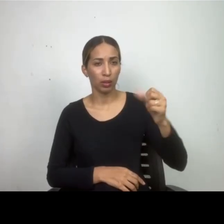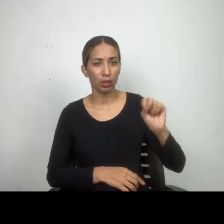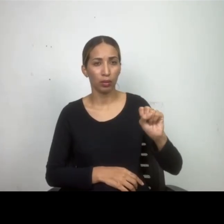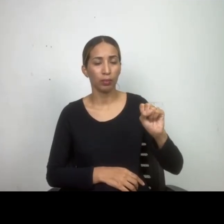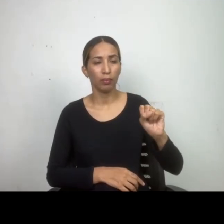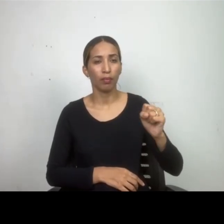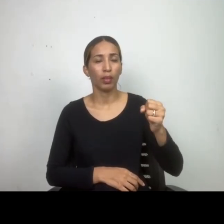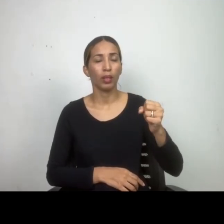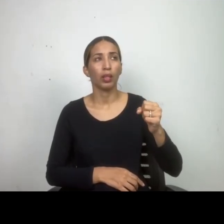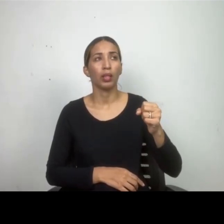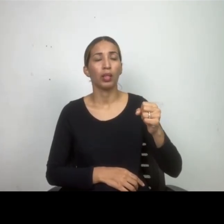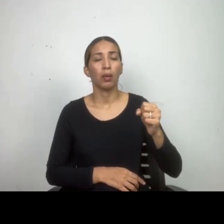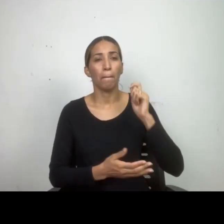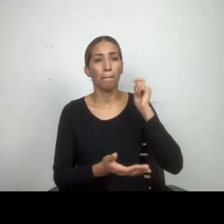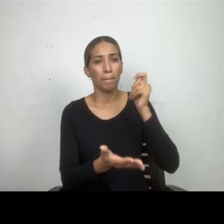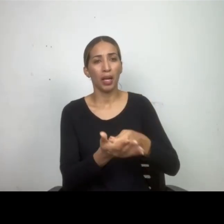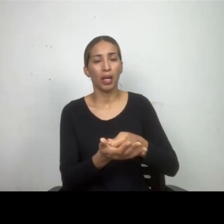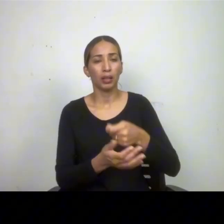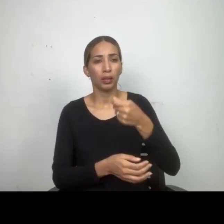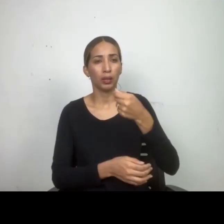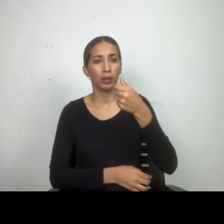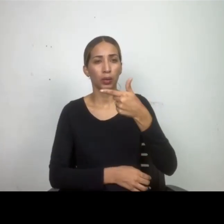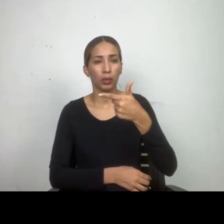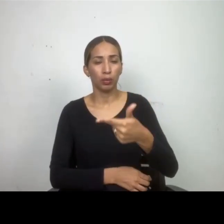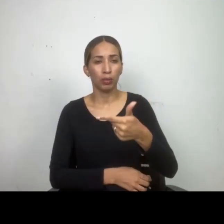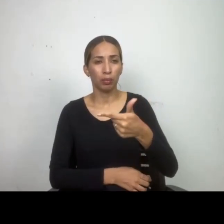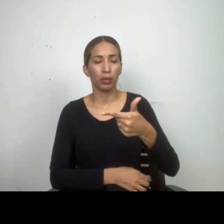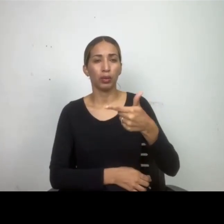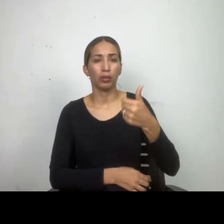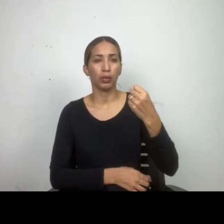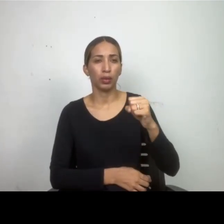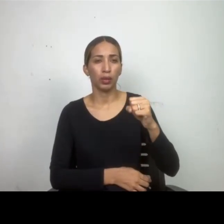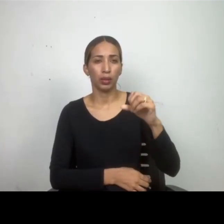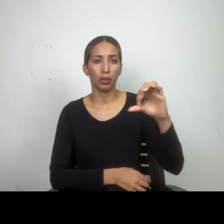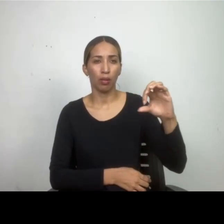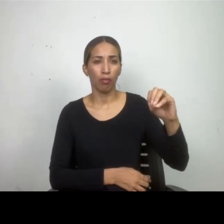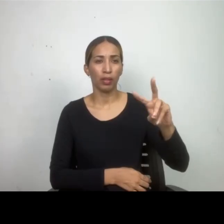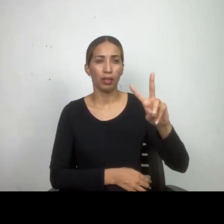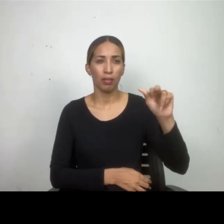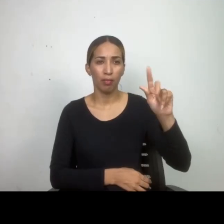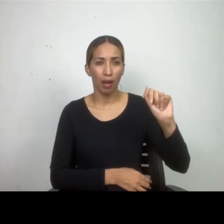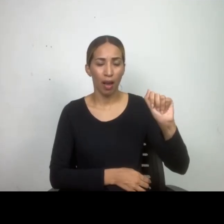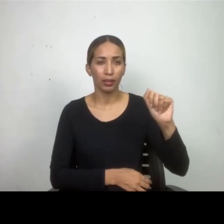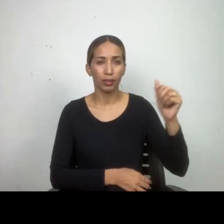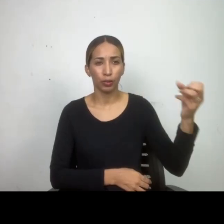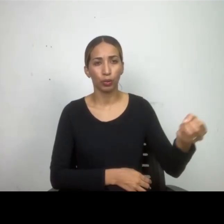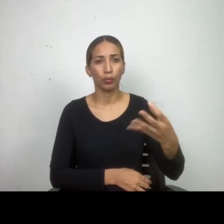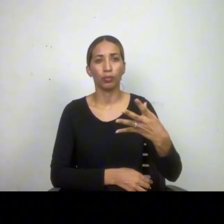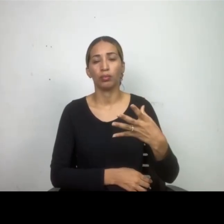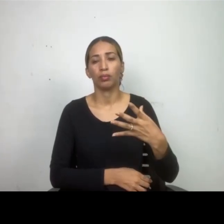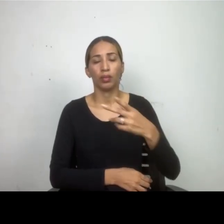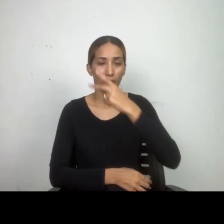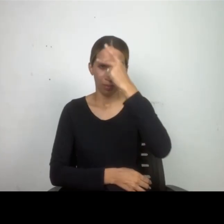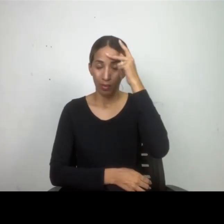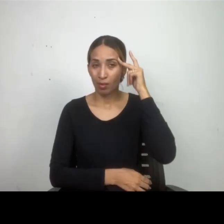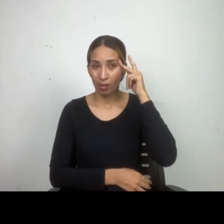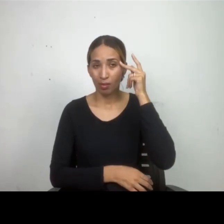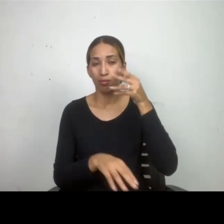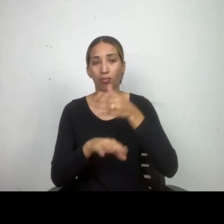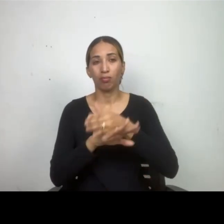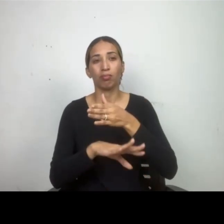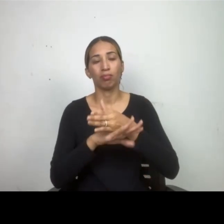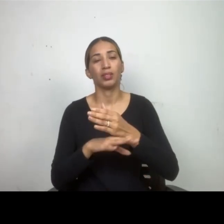2.900 vagas novas em comunidades terapêuticas. Ao final do mandato do governo Bolsonaro, em